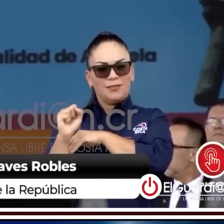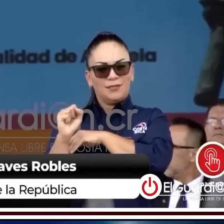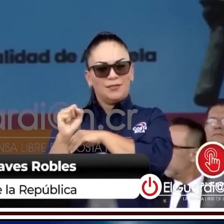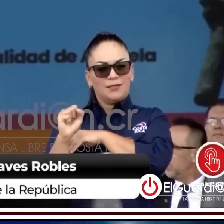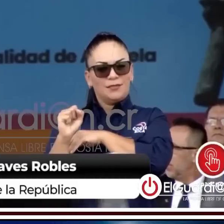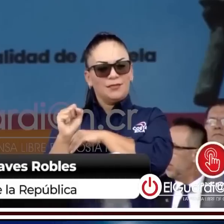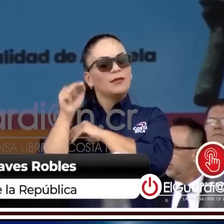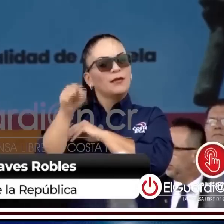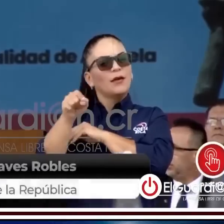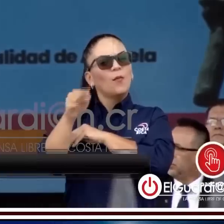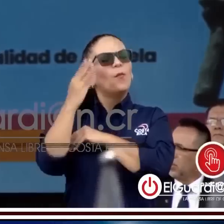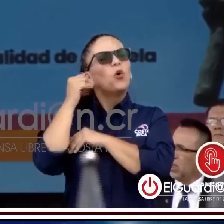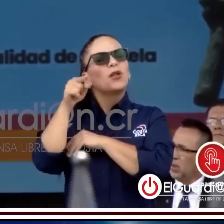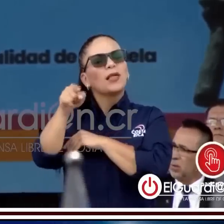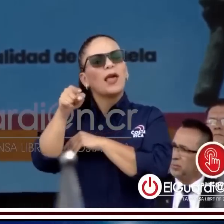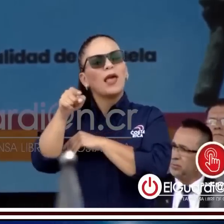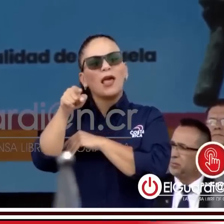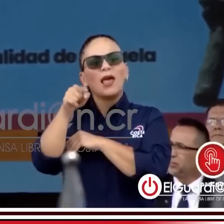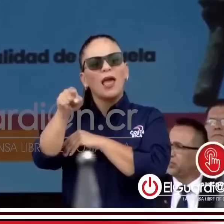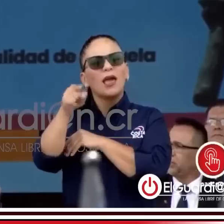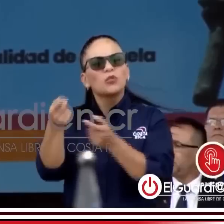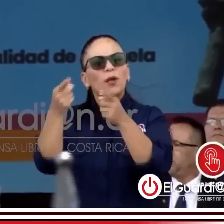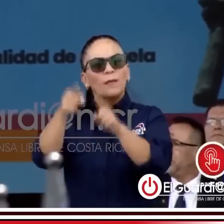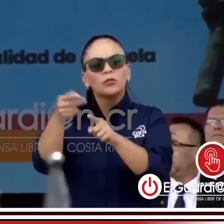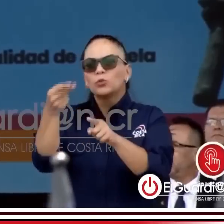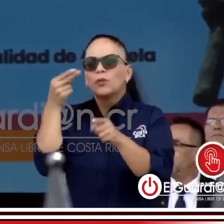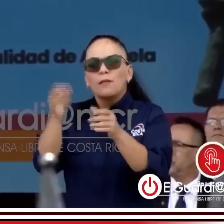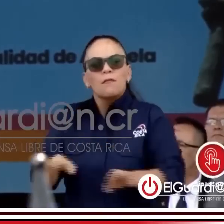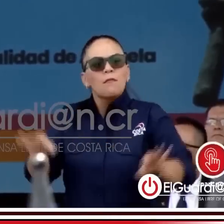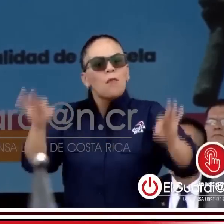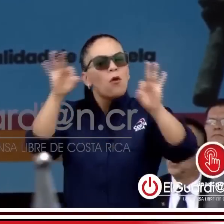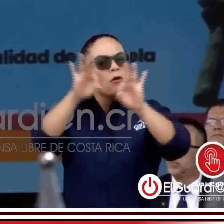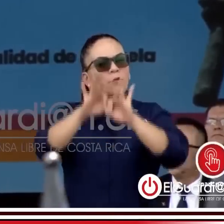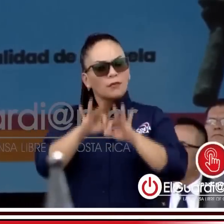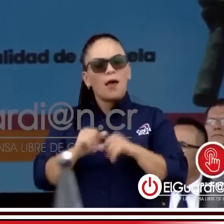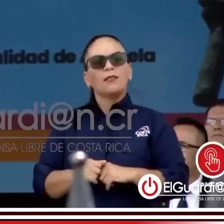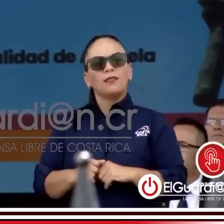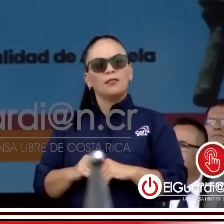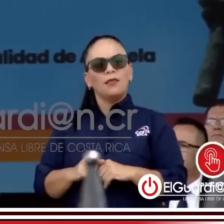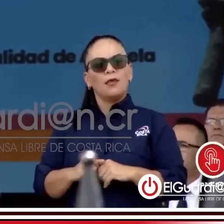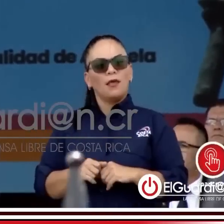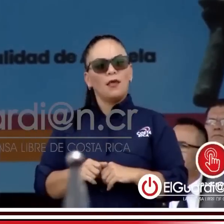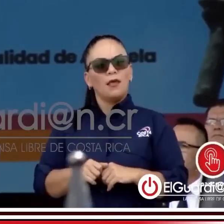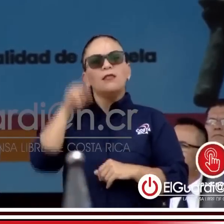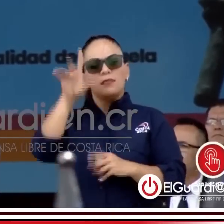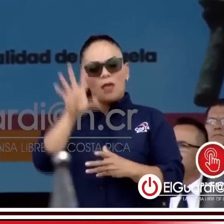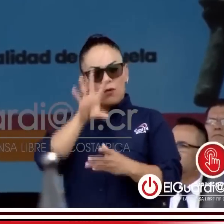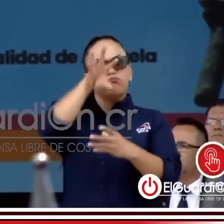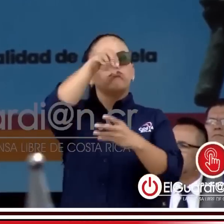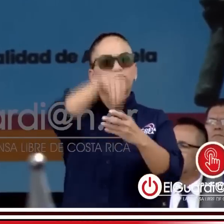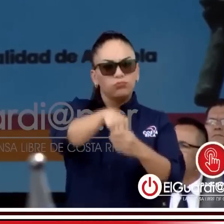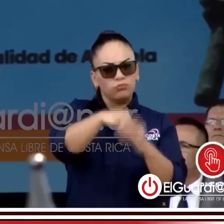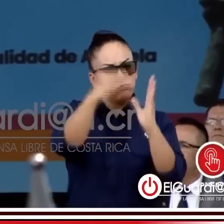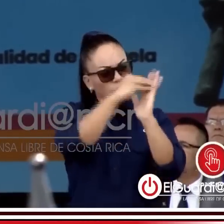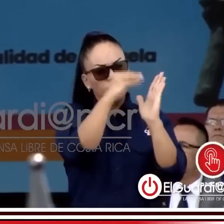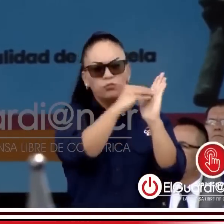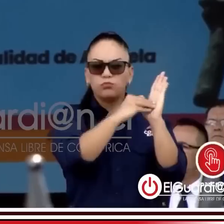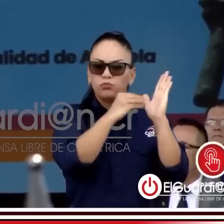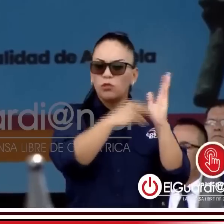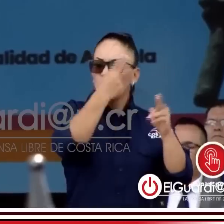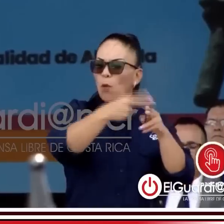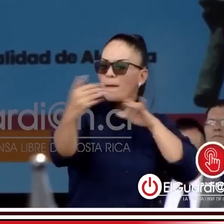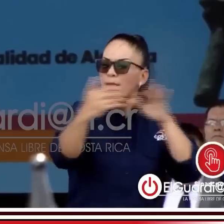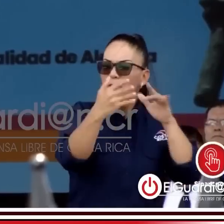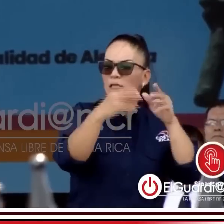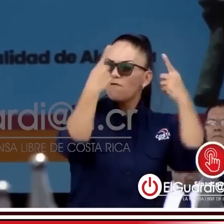el sitio en la historia de la humanidad a la par de las batallas famosas como